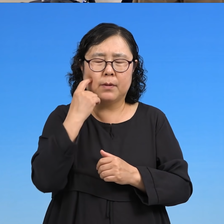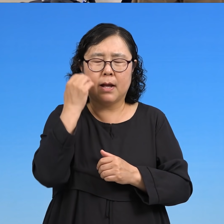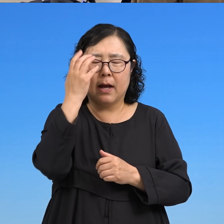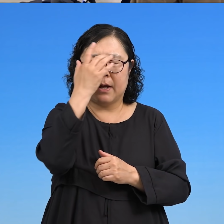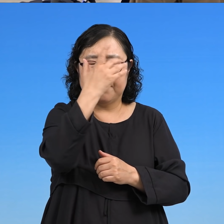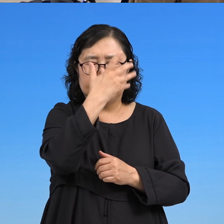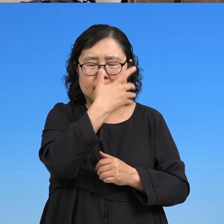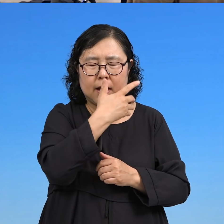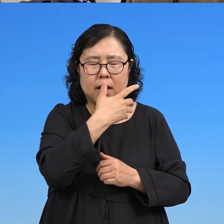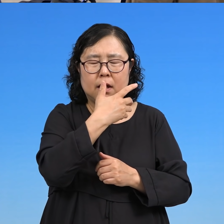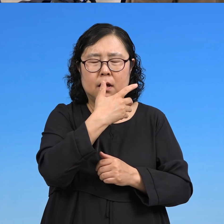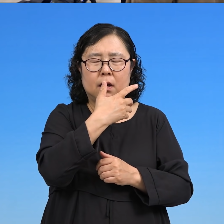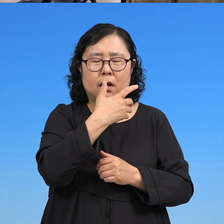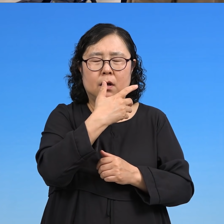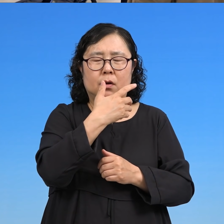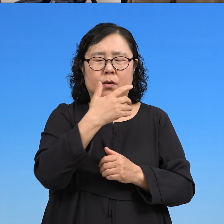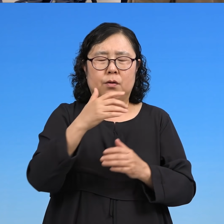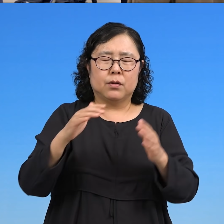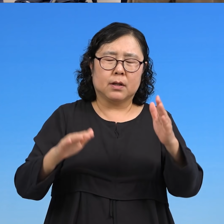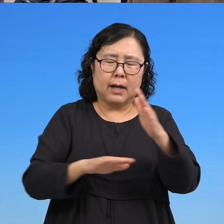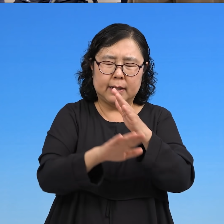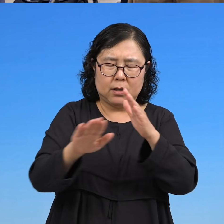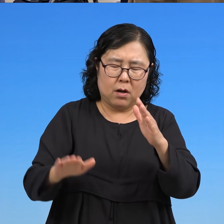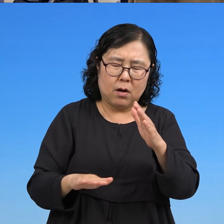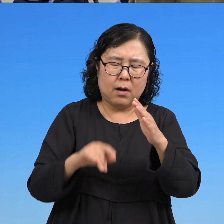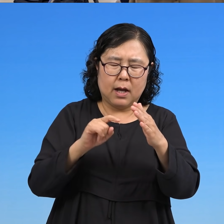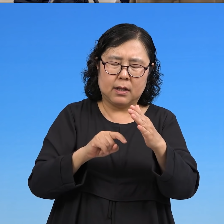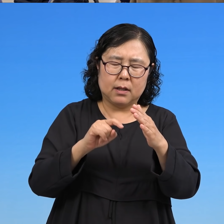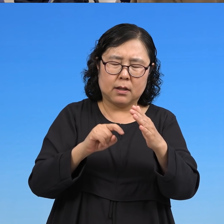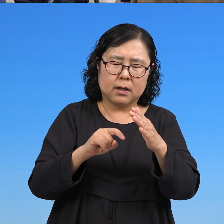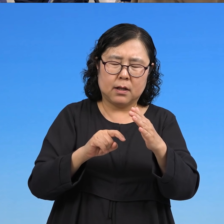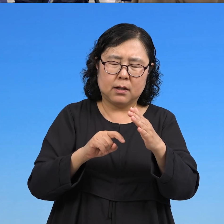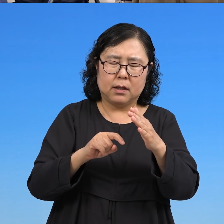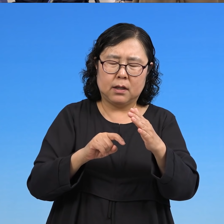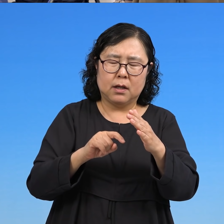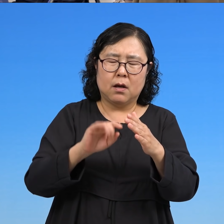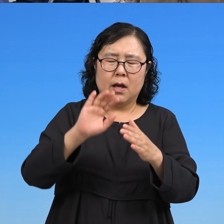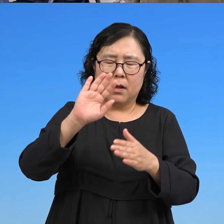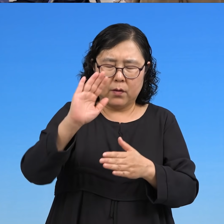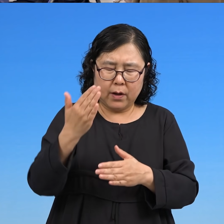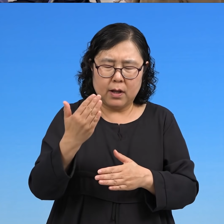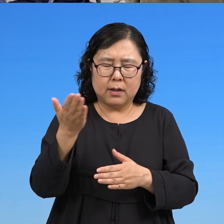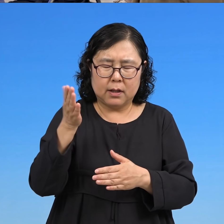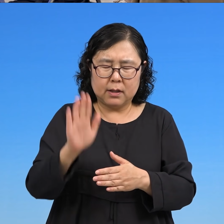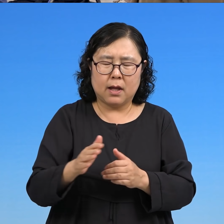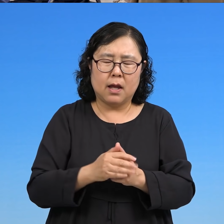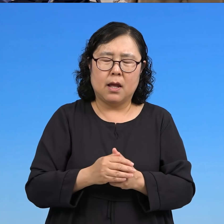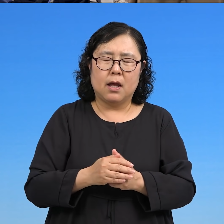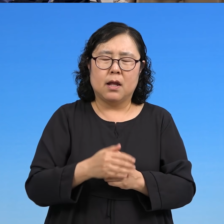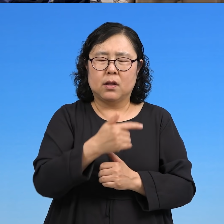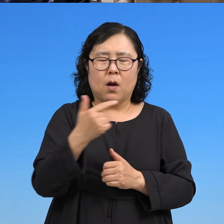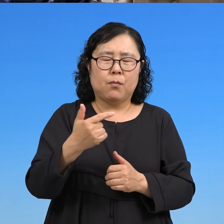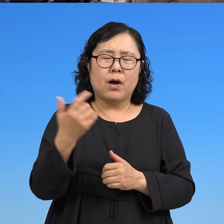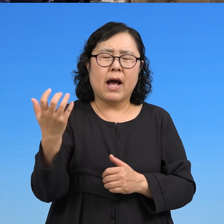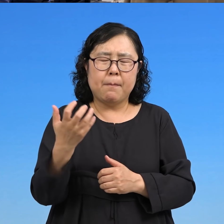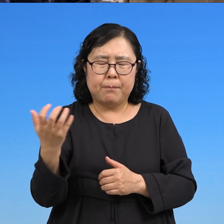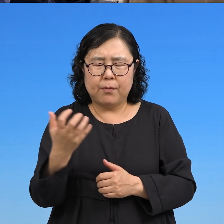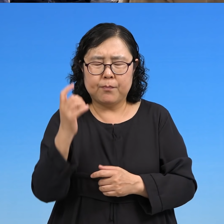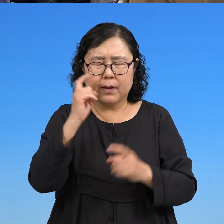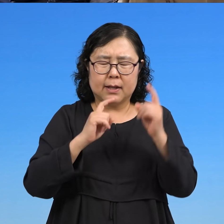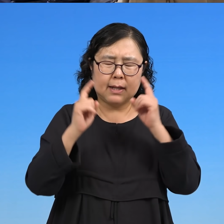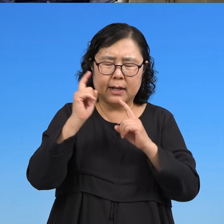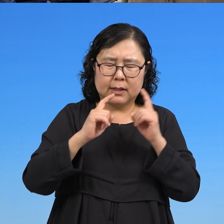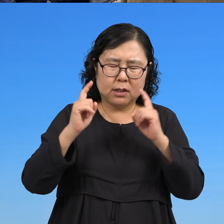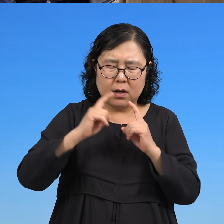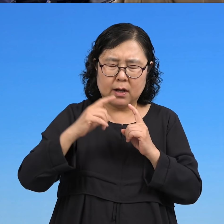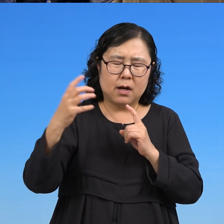너무나 아름다운 홈스위트홈을 노래하지만 사실은 가정 안에서 너무 아프고 상한 마음들이 일어나는 곳, 이것이